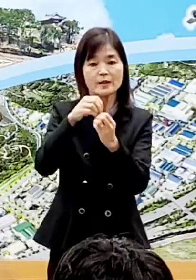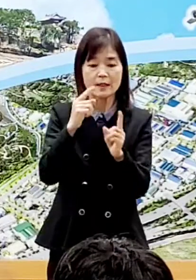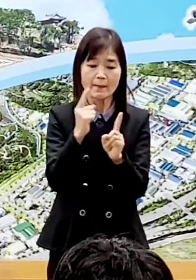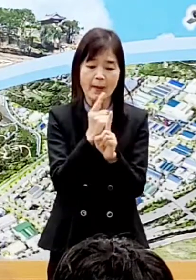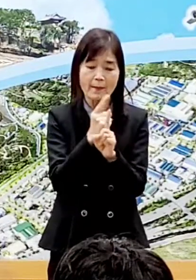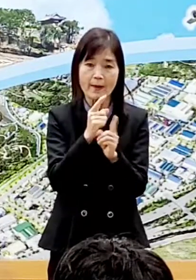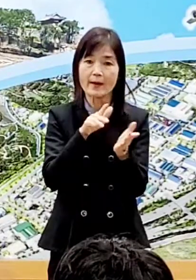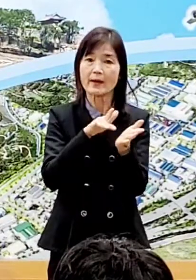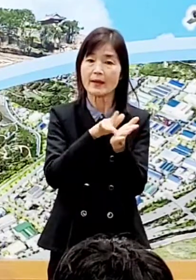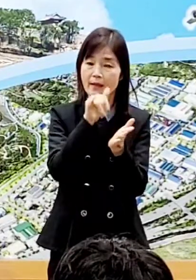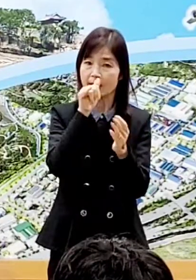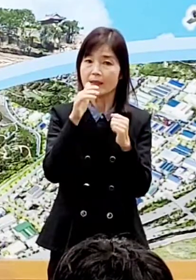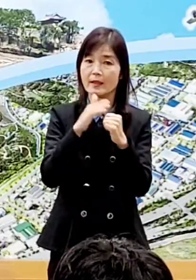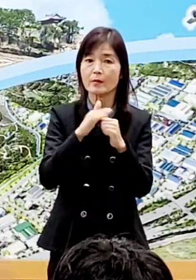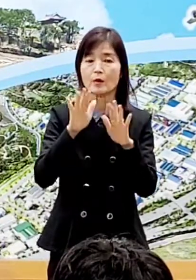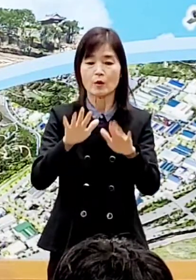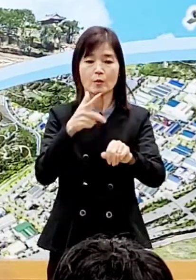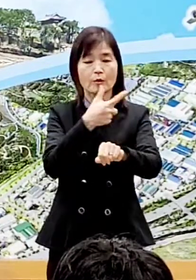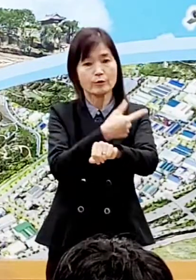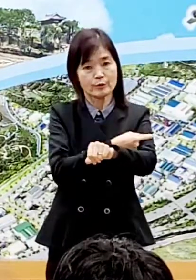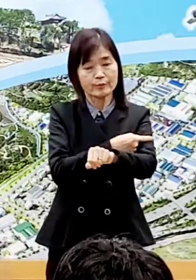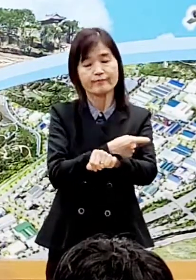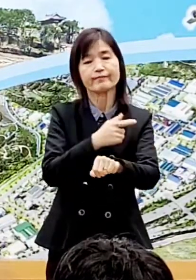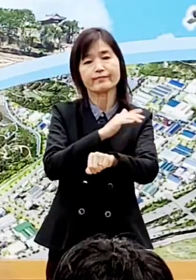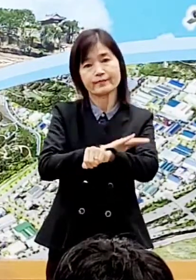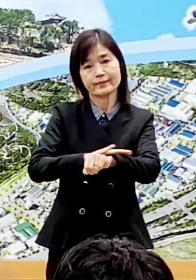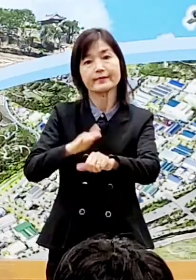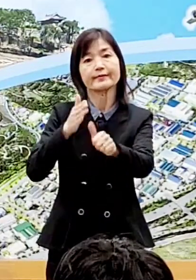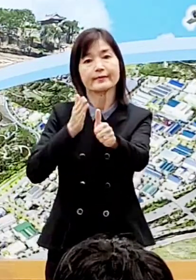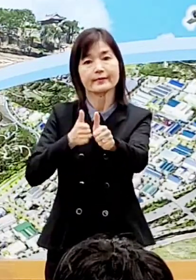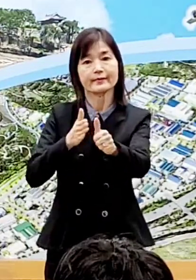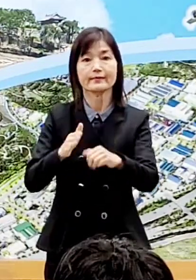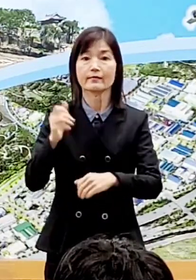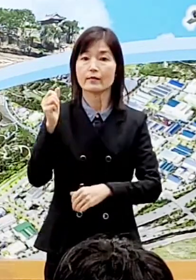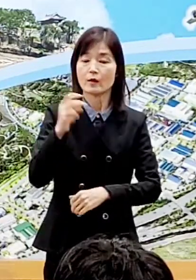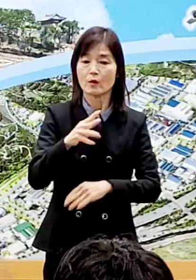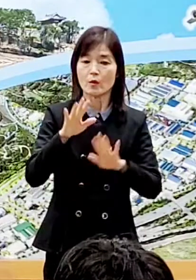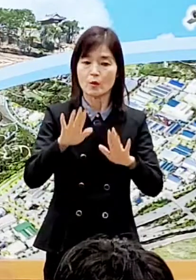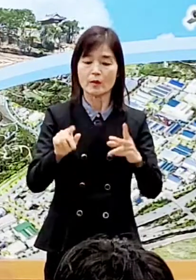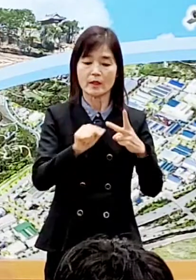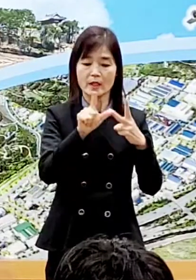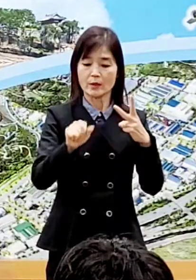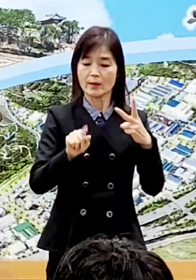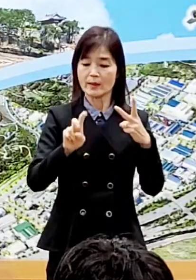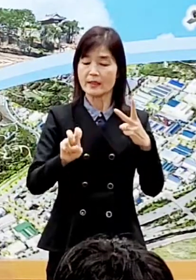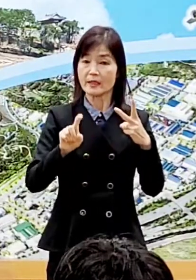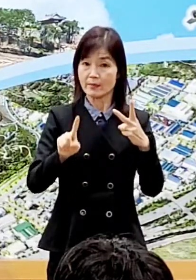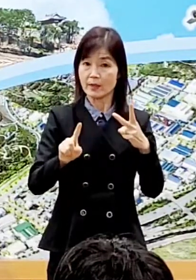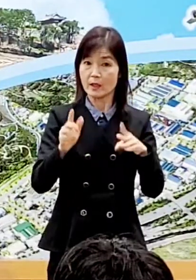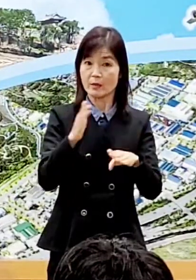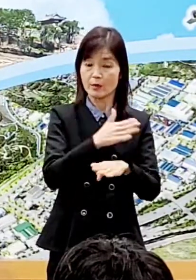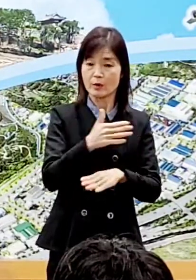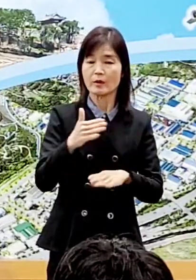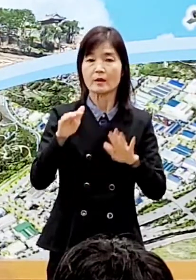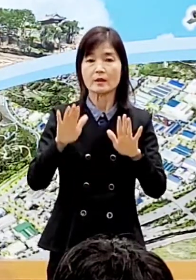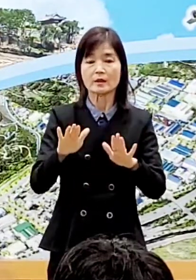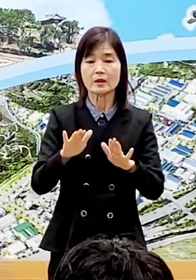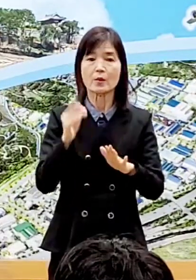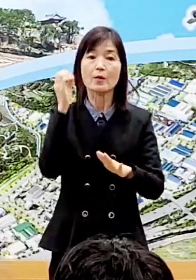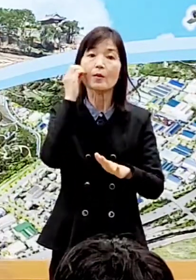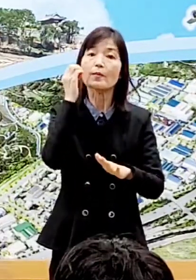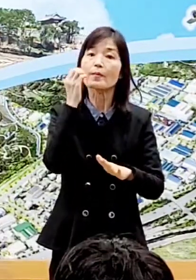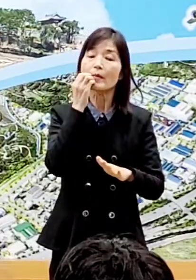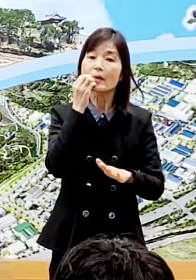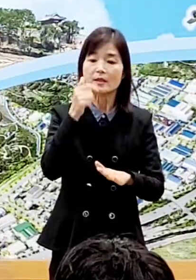제조되므로 이번 기회에 접종하시길 권장합니다. 또한 오는 21일부터 누리집을 통한